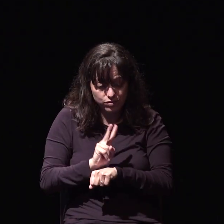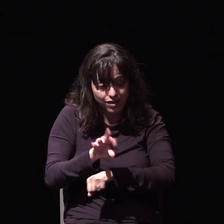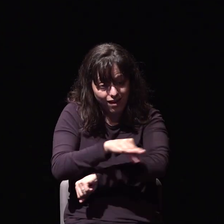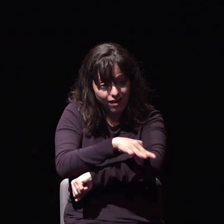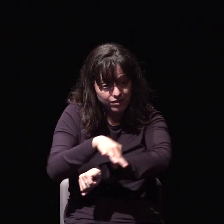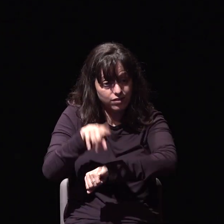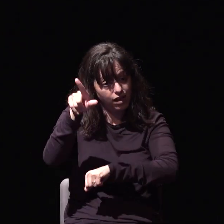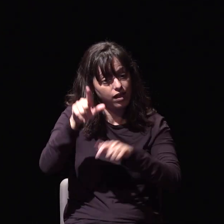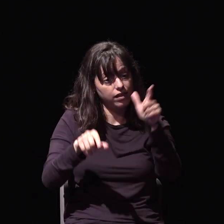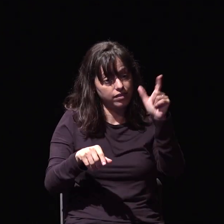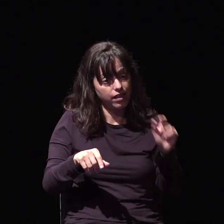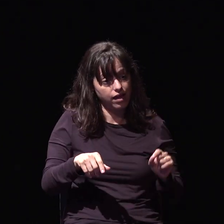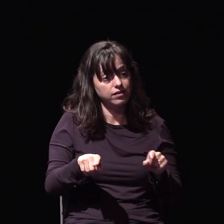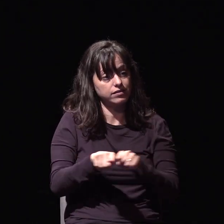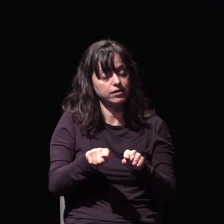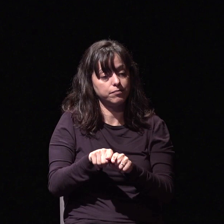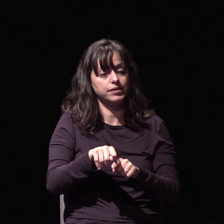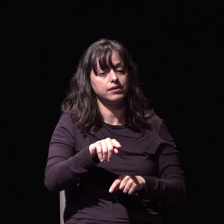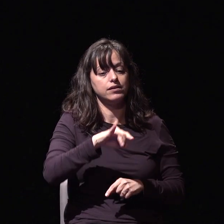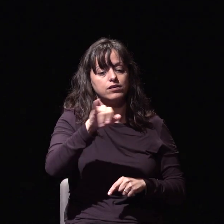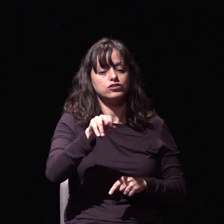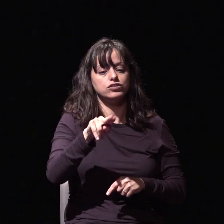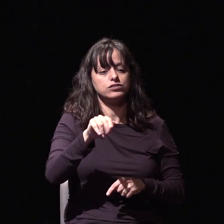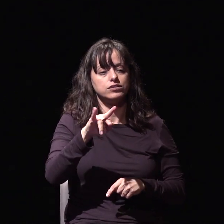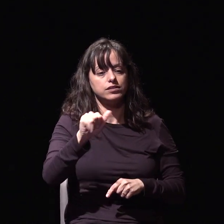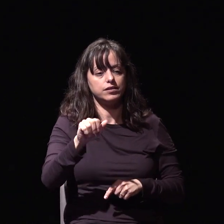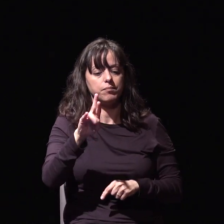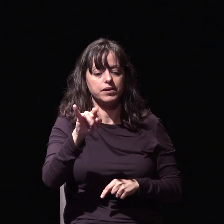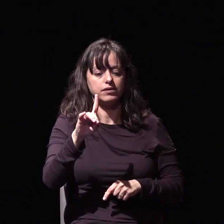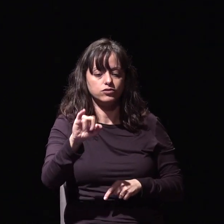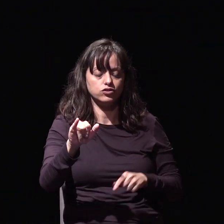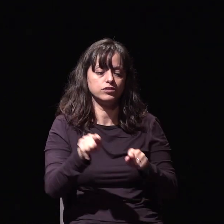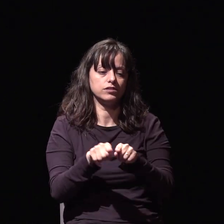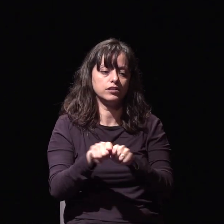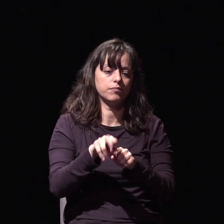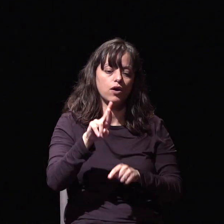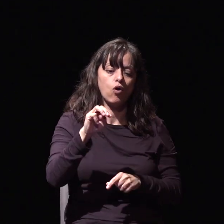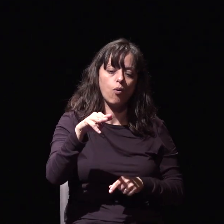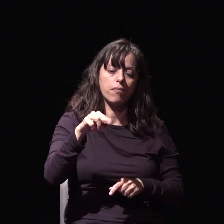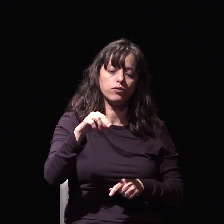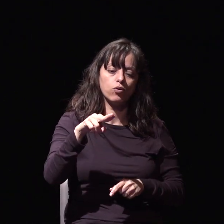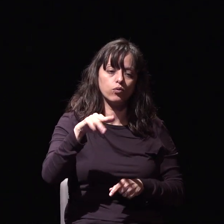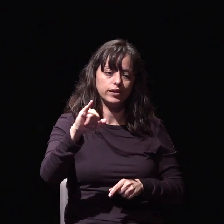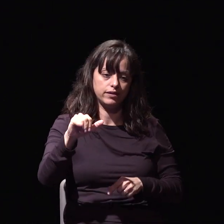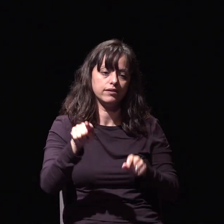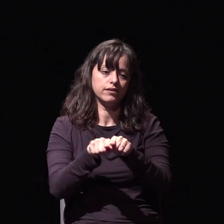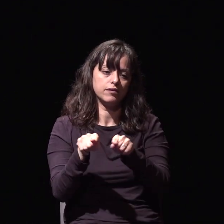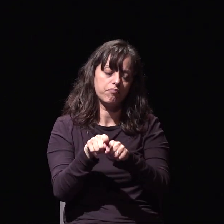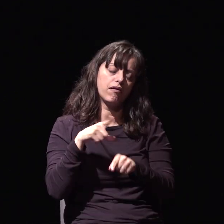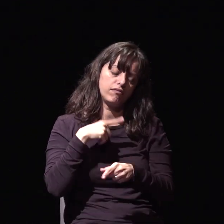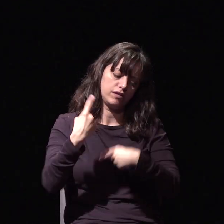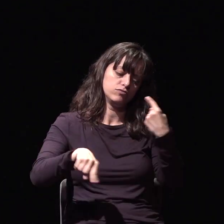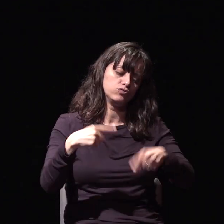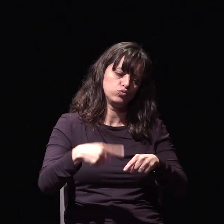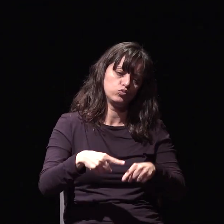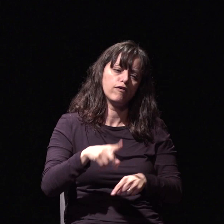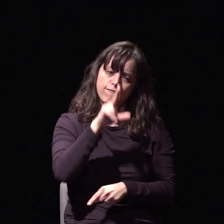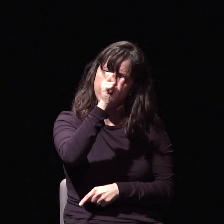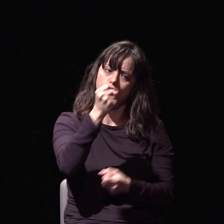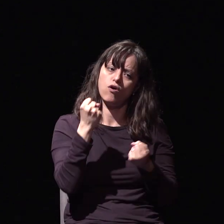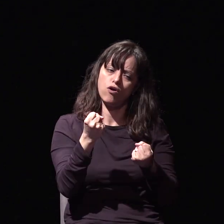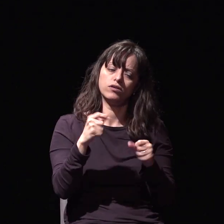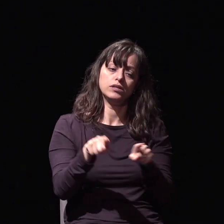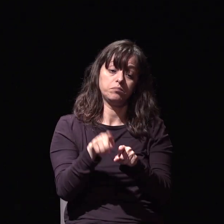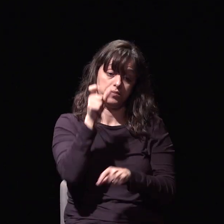arquitetura na Itália, Cesare Brandi, Gustavo Giovannoni, Roberto Pani. São discussões bastante duras e muito interessantes. Então,